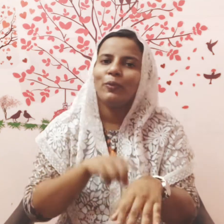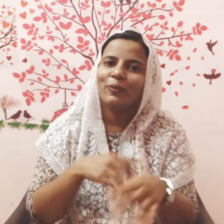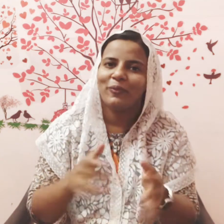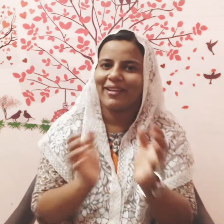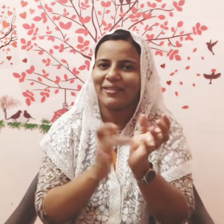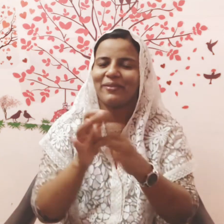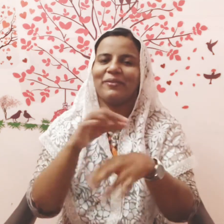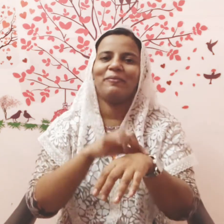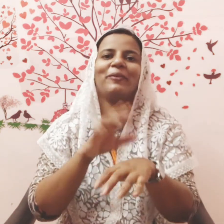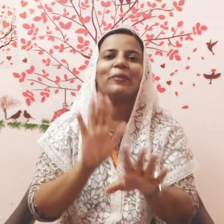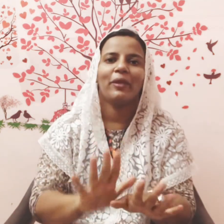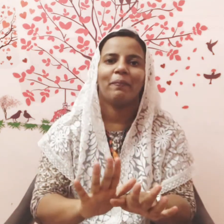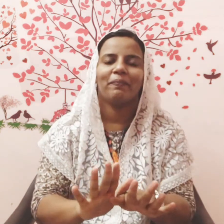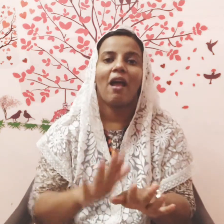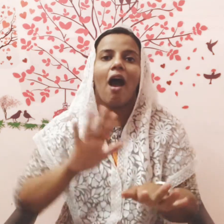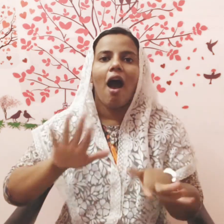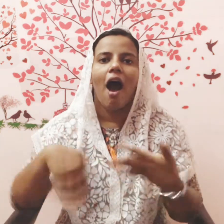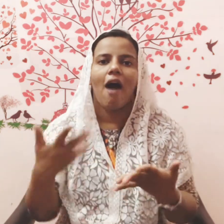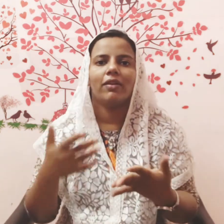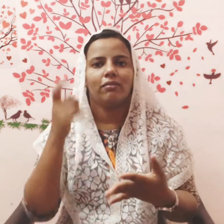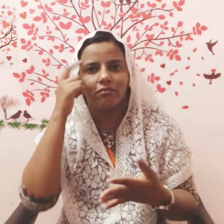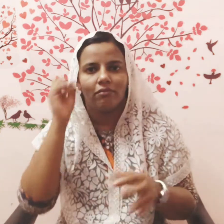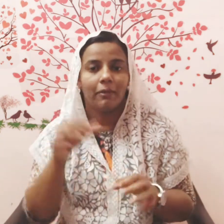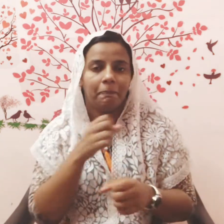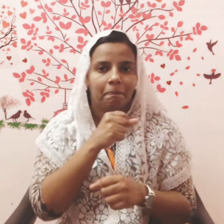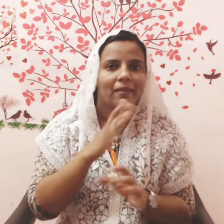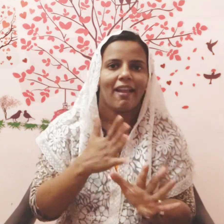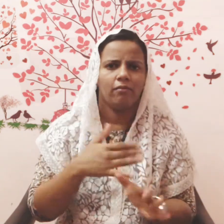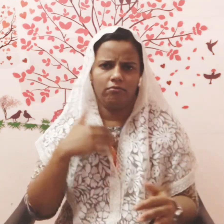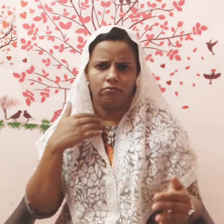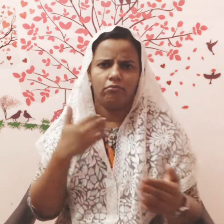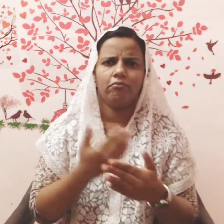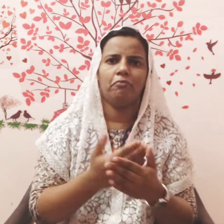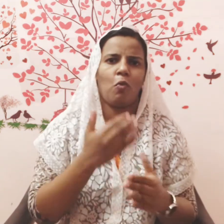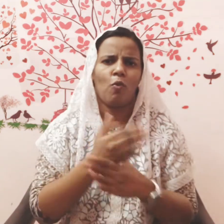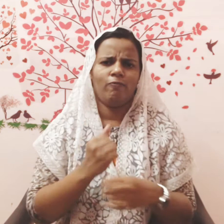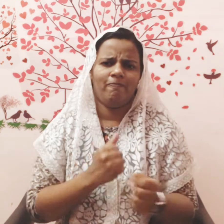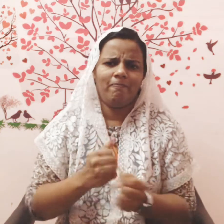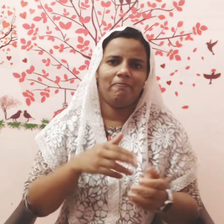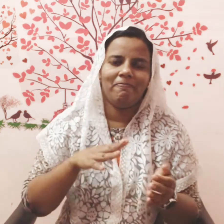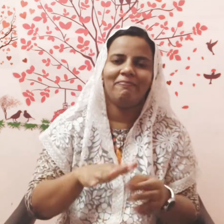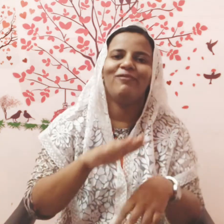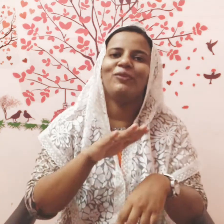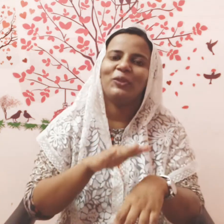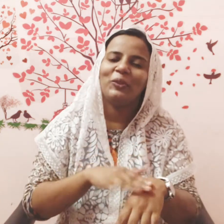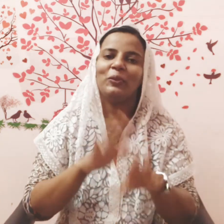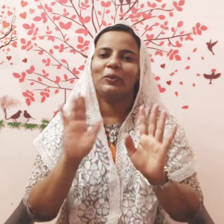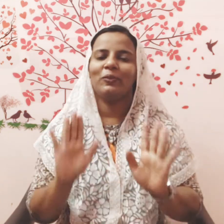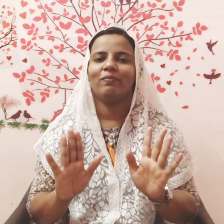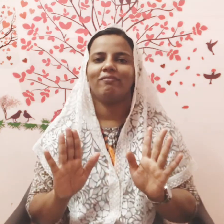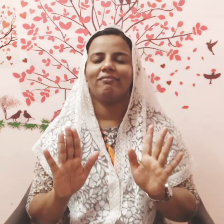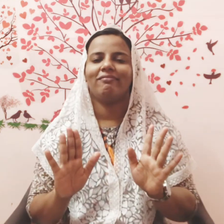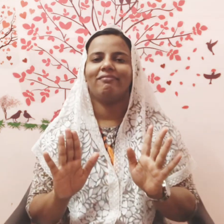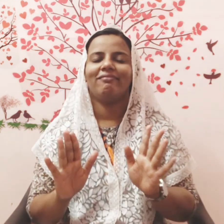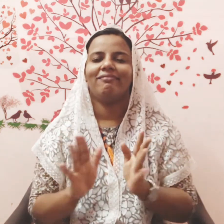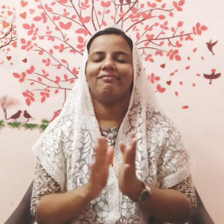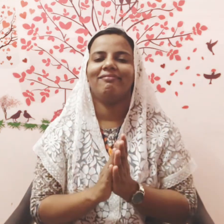അവൻ്റെ വസ്ത്രം തൊട്ടു. അതാണ് ആവശ്യക്കാരൻ ഔചിത്യമില്ലെന്ന് പറയും. എന്ത് വില കൊടുത്തും അവൾ ചെയ്യാൻ തയ്യാറായി. അവൾ ചെന്ന് അവൻ്റെ വസ്ത്രത്തിൻ്റെ തുമ്പിൽ തൊട്ടു.